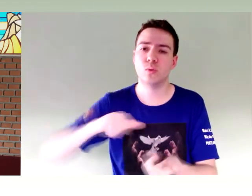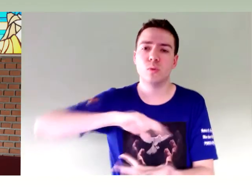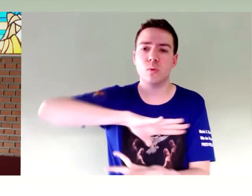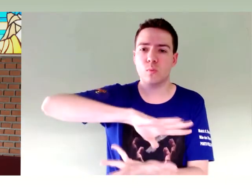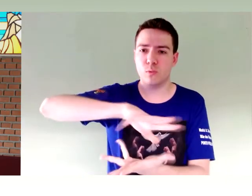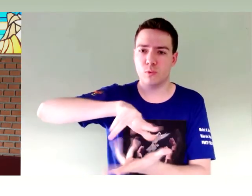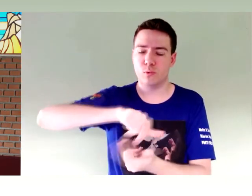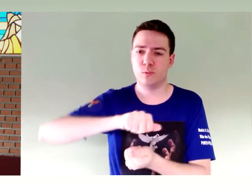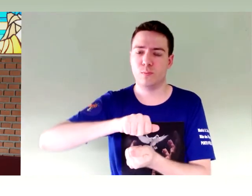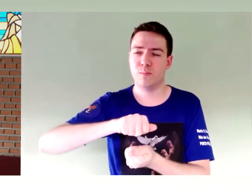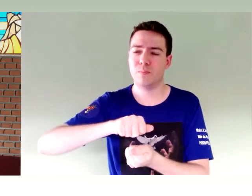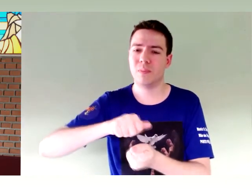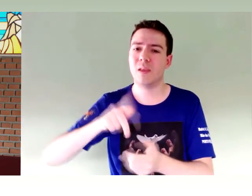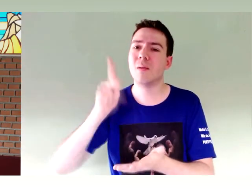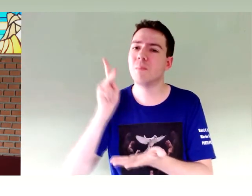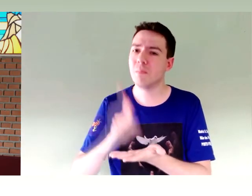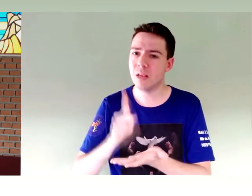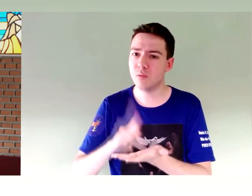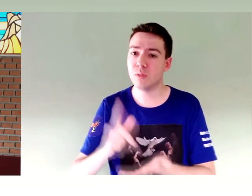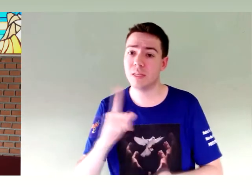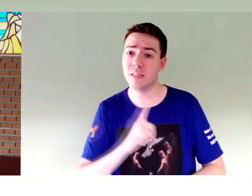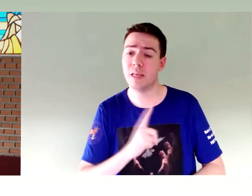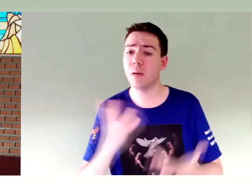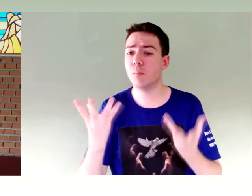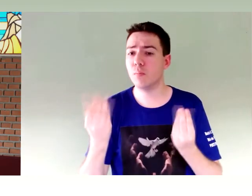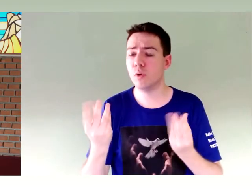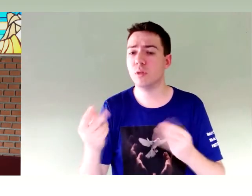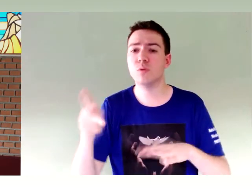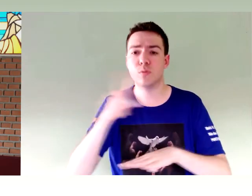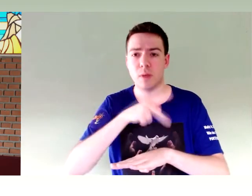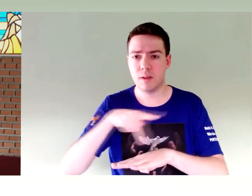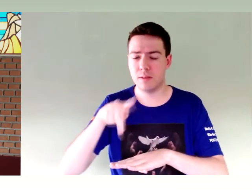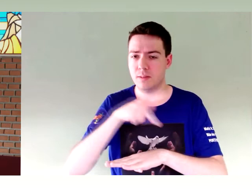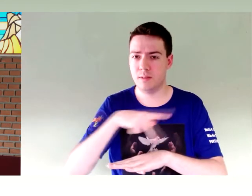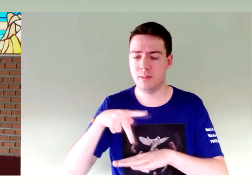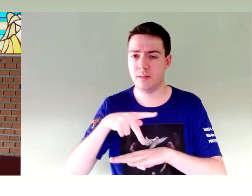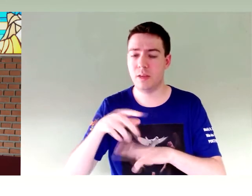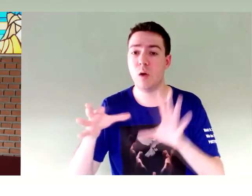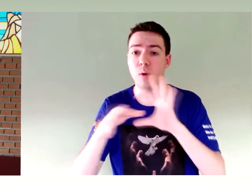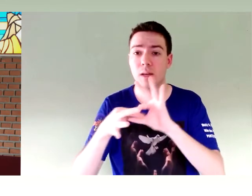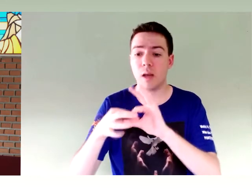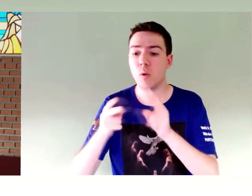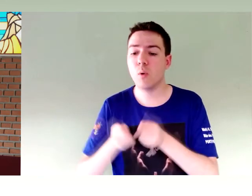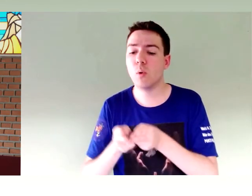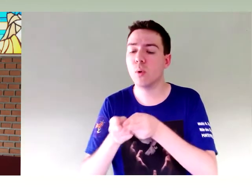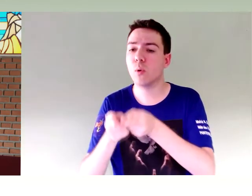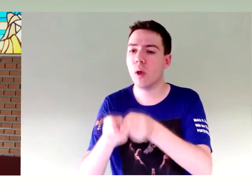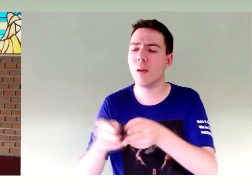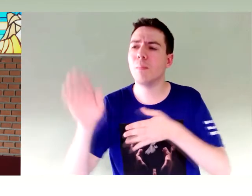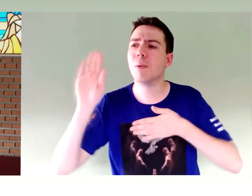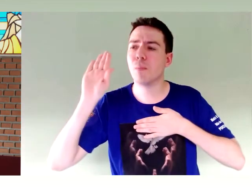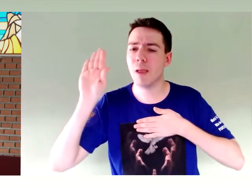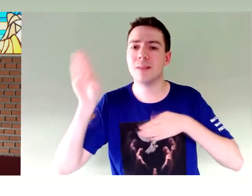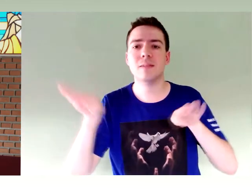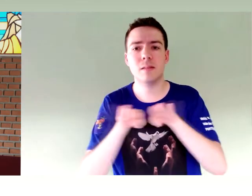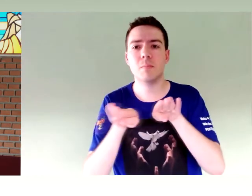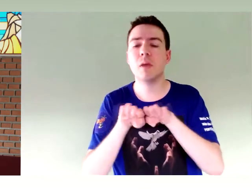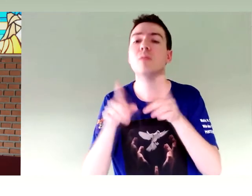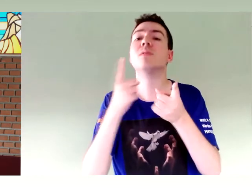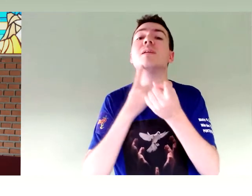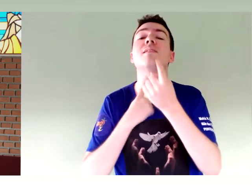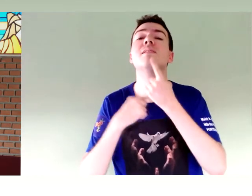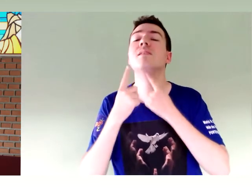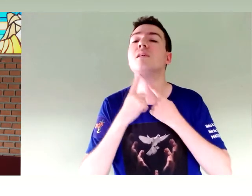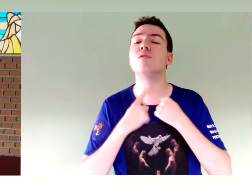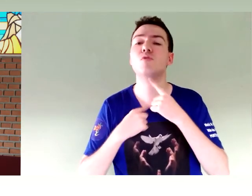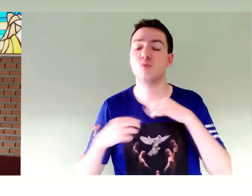a humanidade. Mesmo que haja pluralidade de nações, a aliança com Noé é a promessa e o desejo